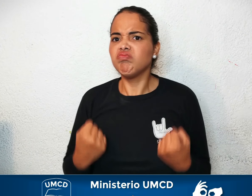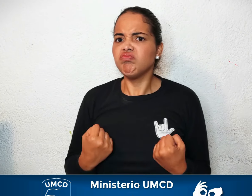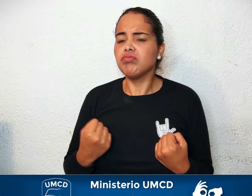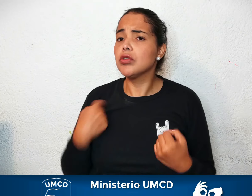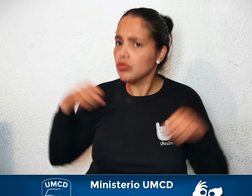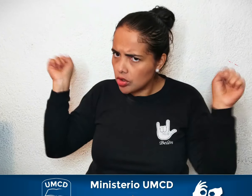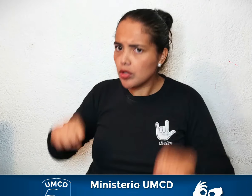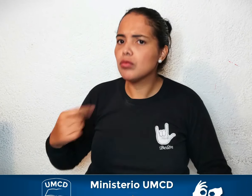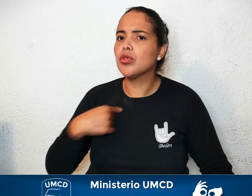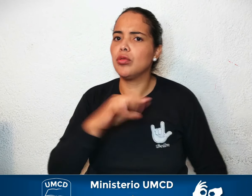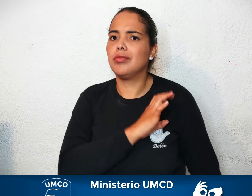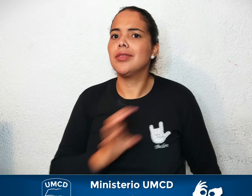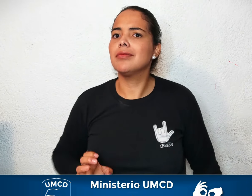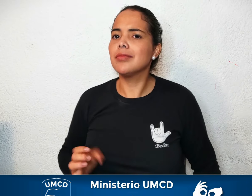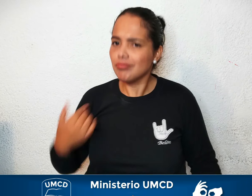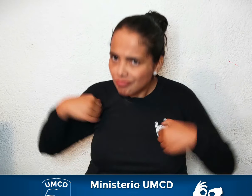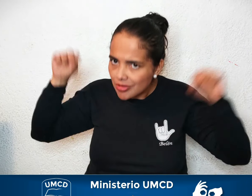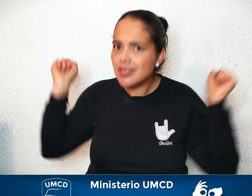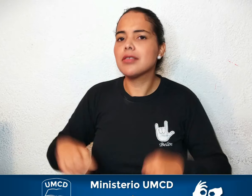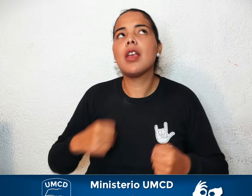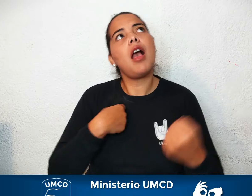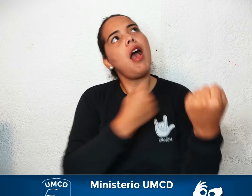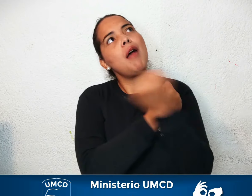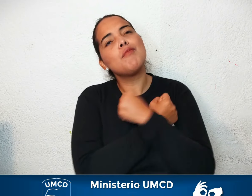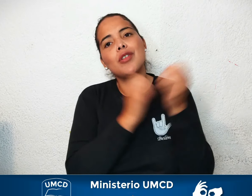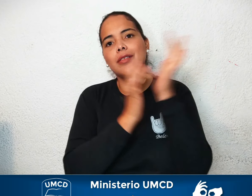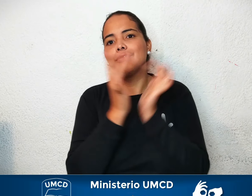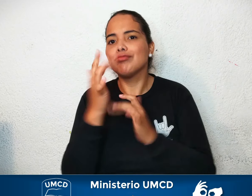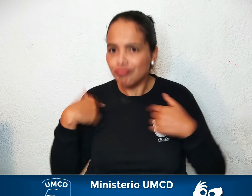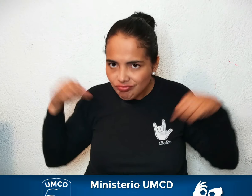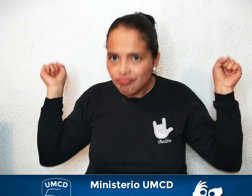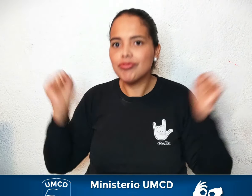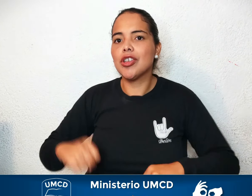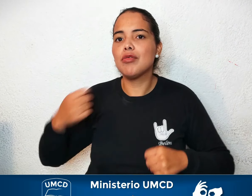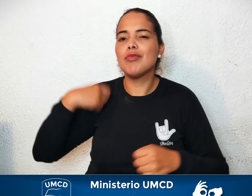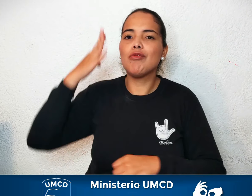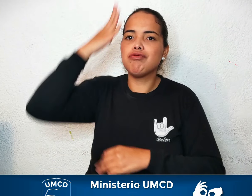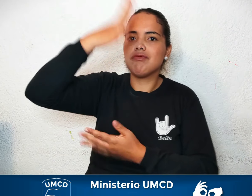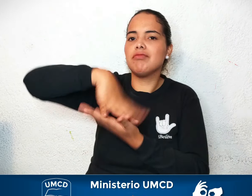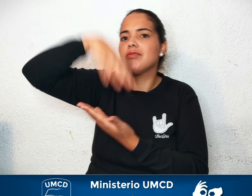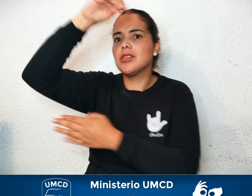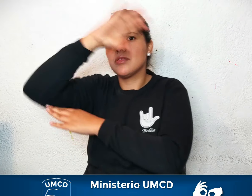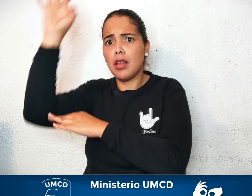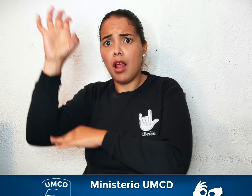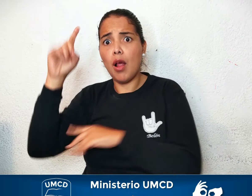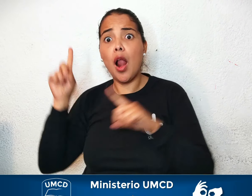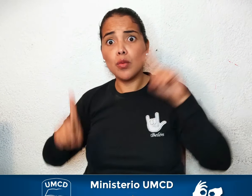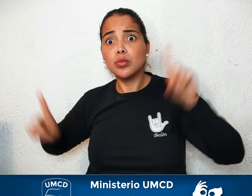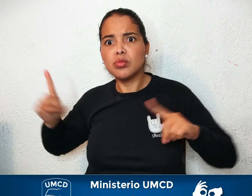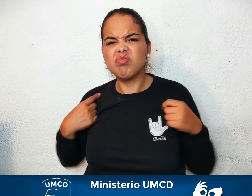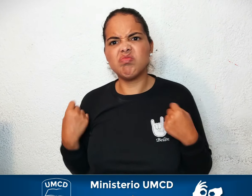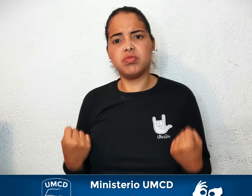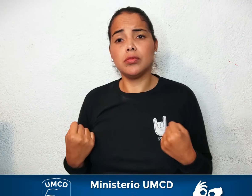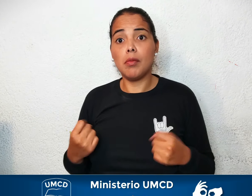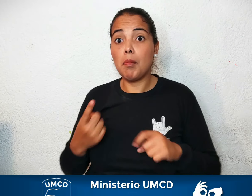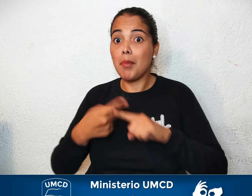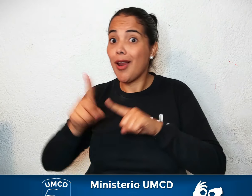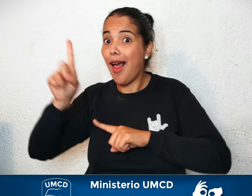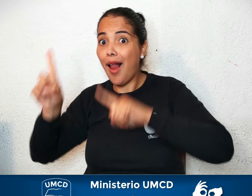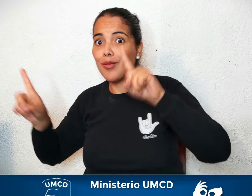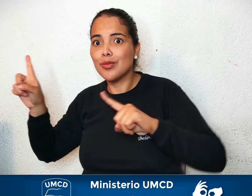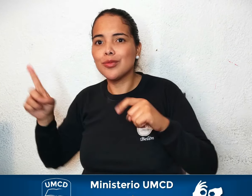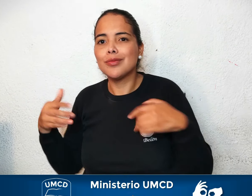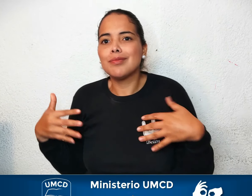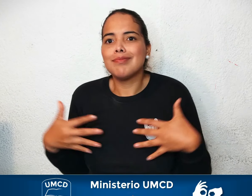a Cristo, sí, mis pecados son perdonados y sí, yo voy al cielo. Para muchos El temor